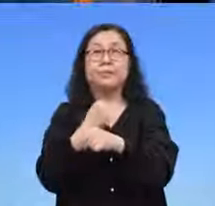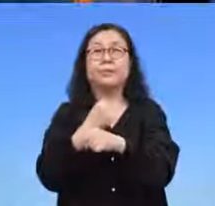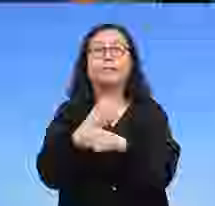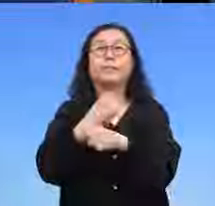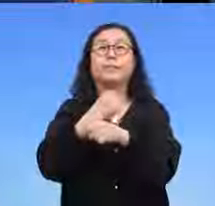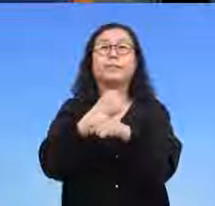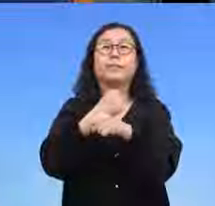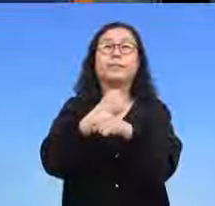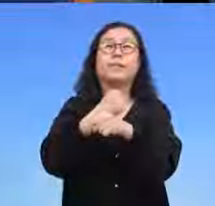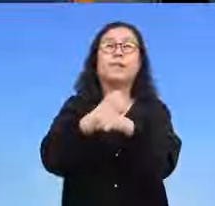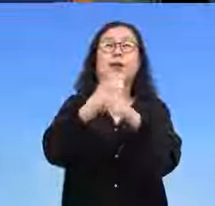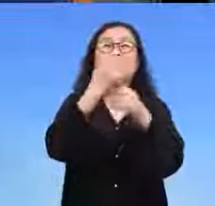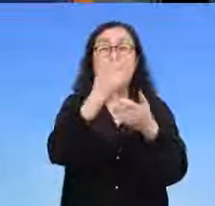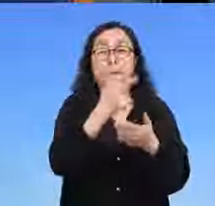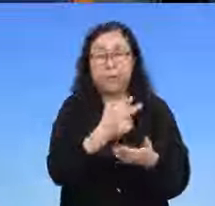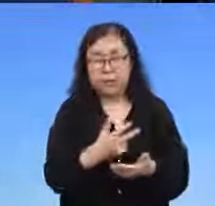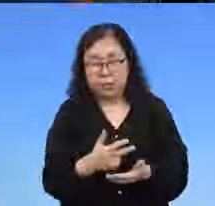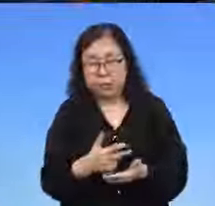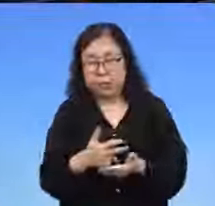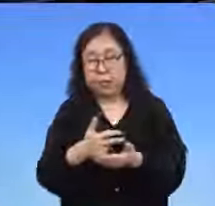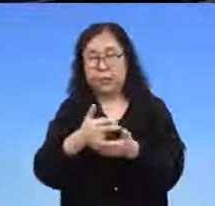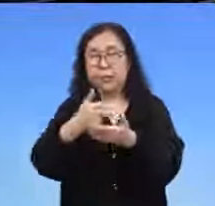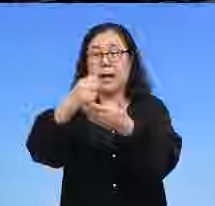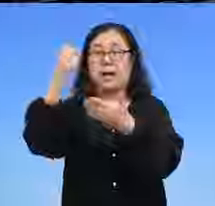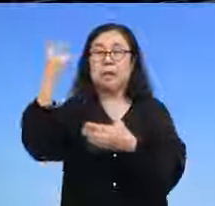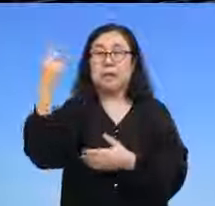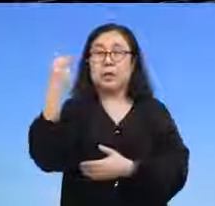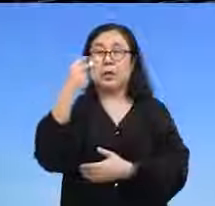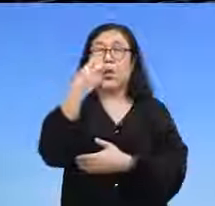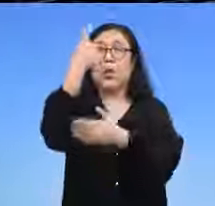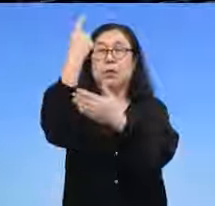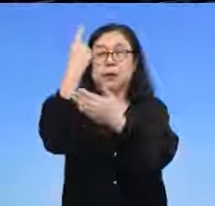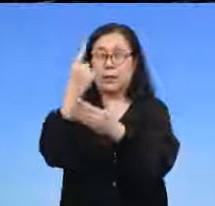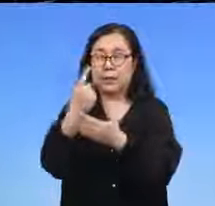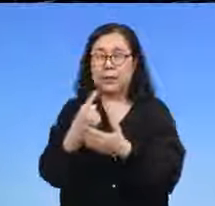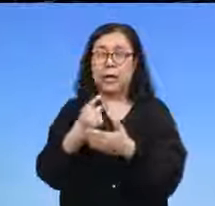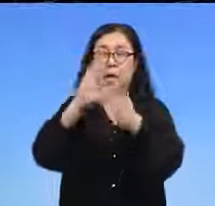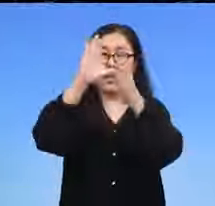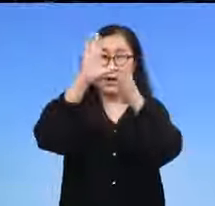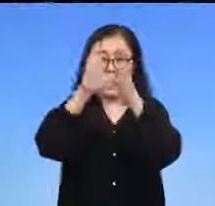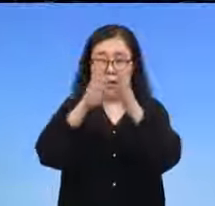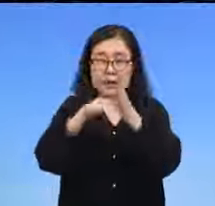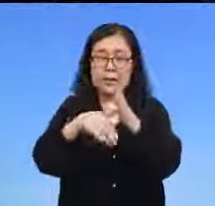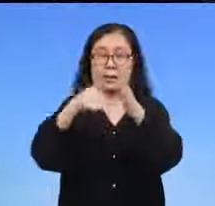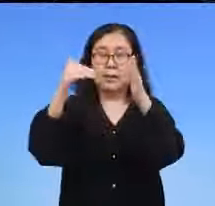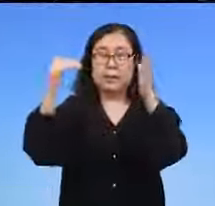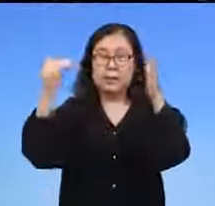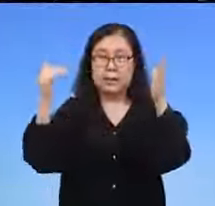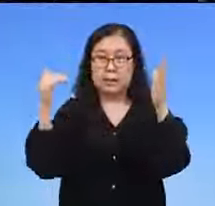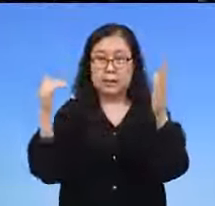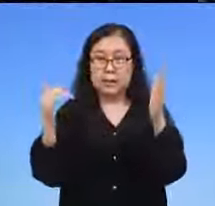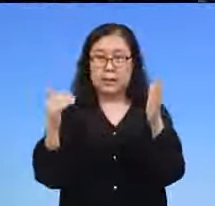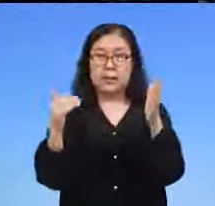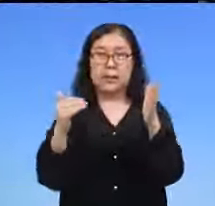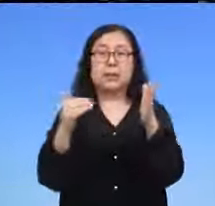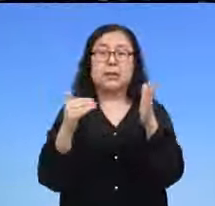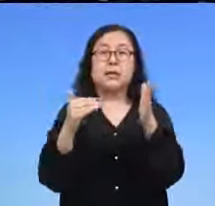주님 다시 오실 때까지, 주님 다시 오실 때까지